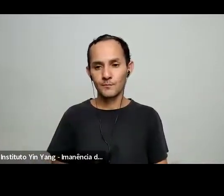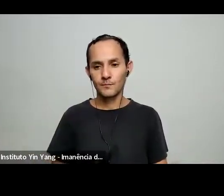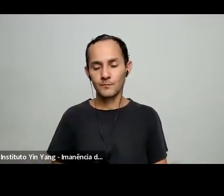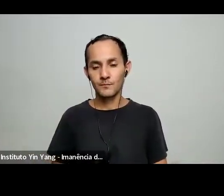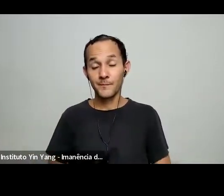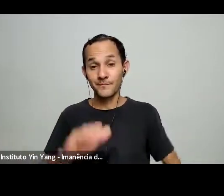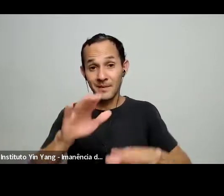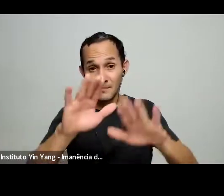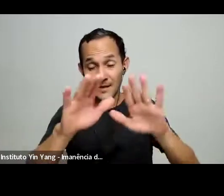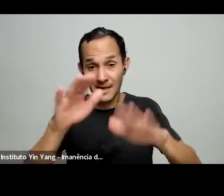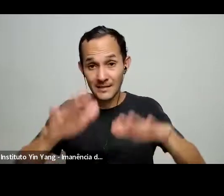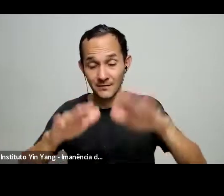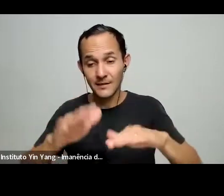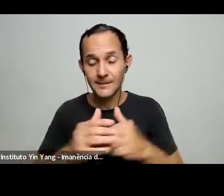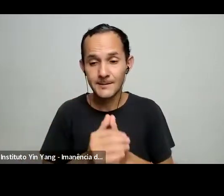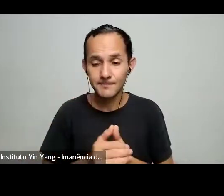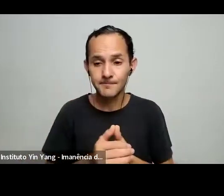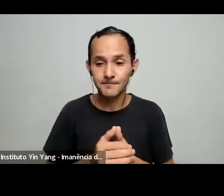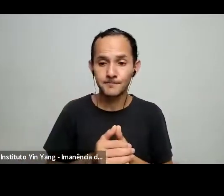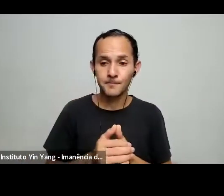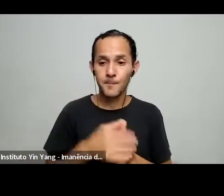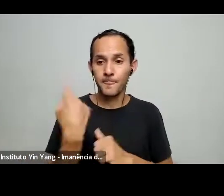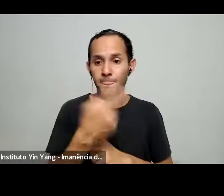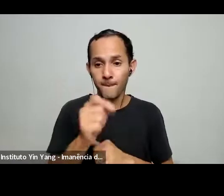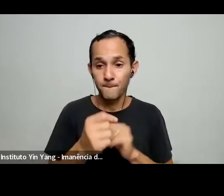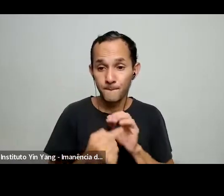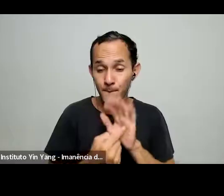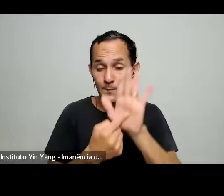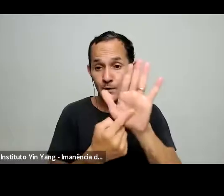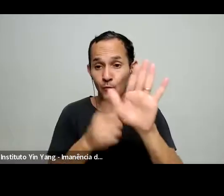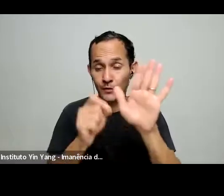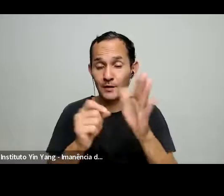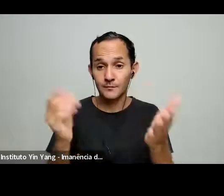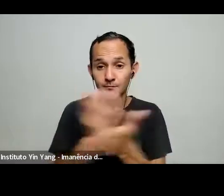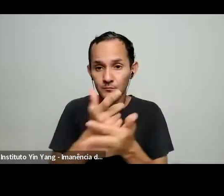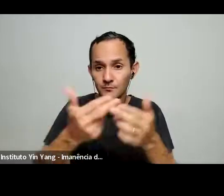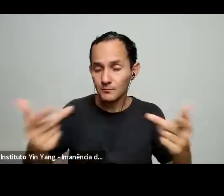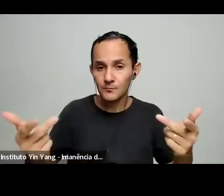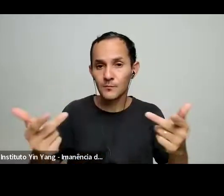Às vezes, quando a gente mostra que alguma coisa,